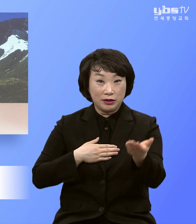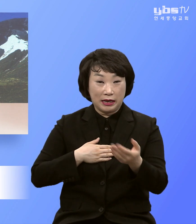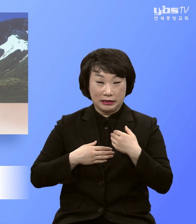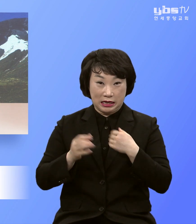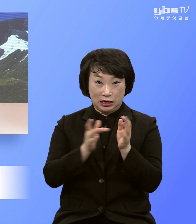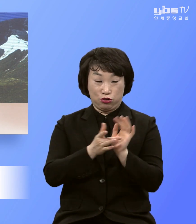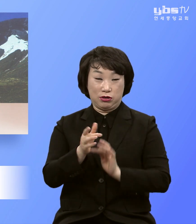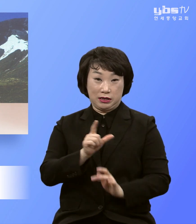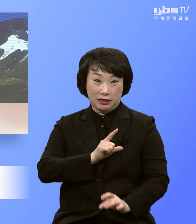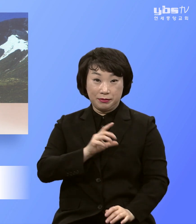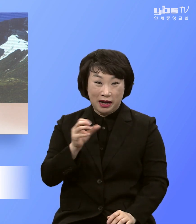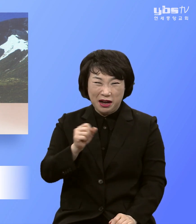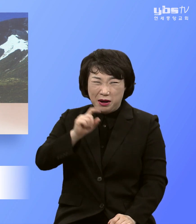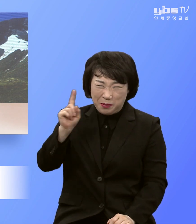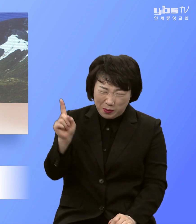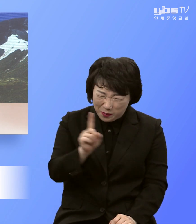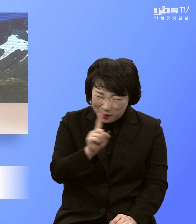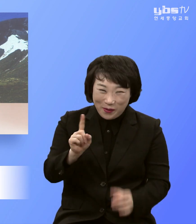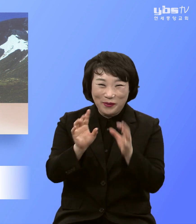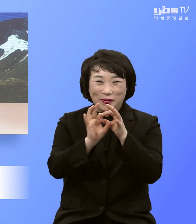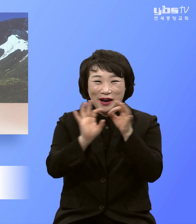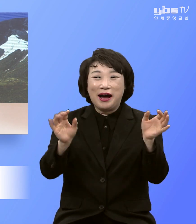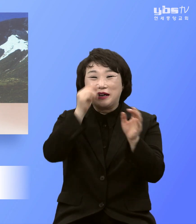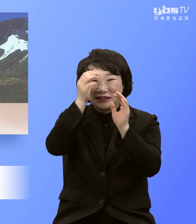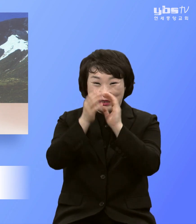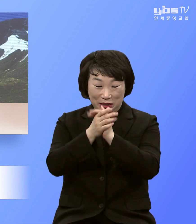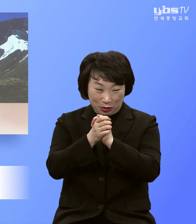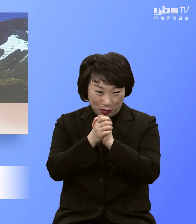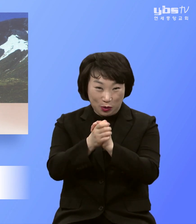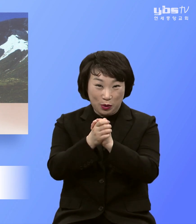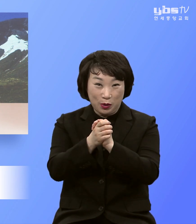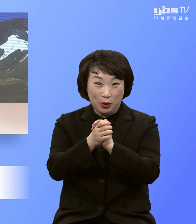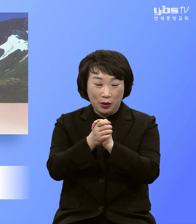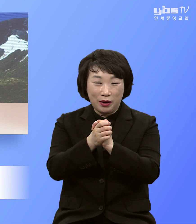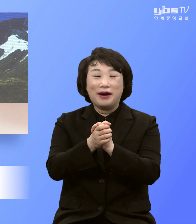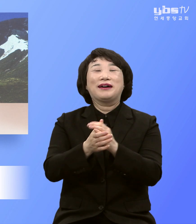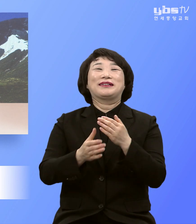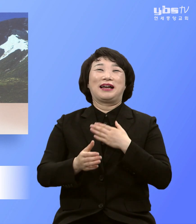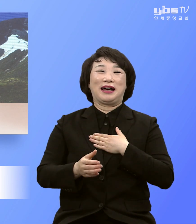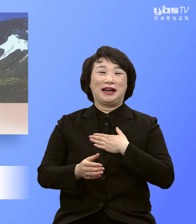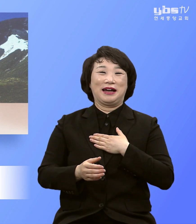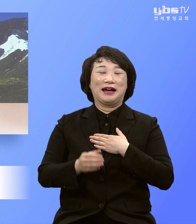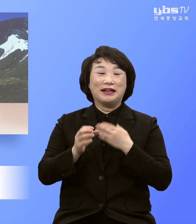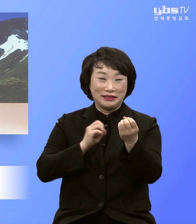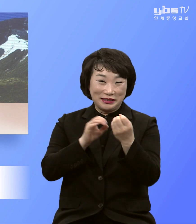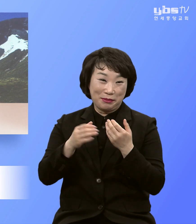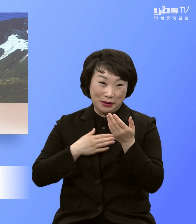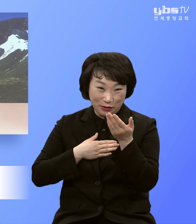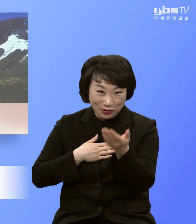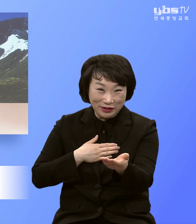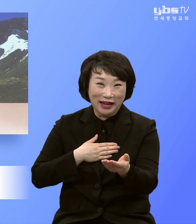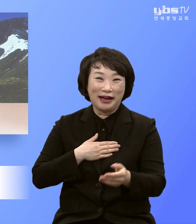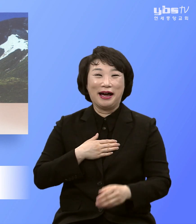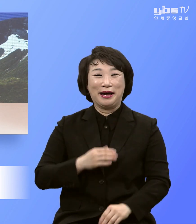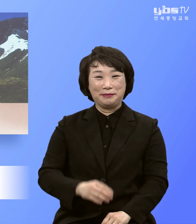내 이름으로 무엇을 구하든지 내가 시행하리니